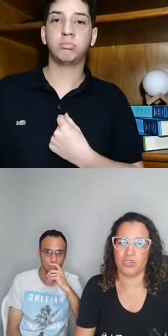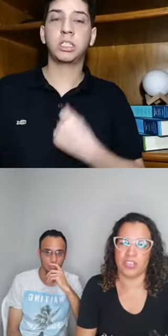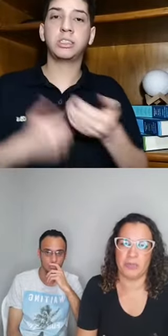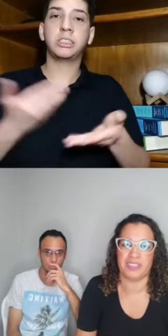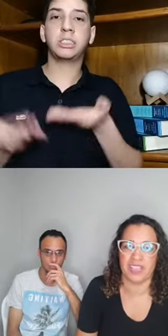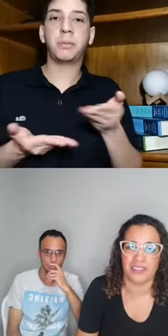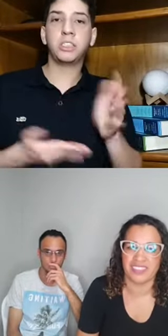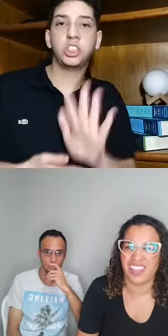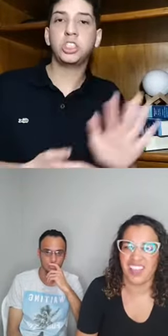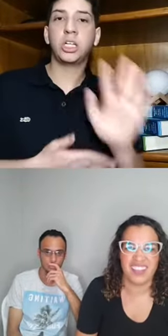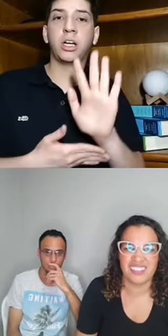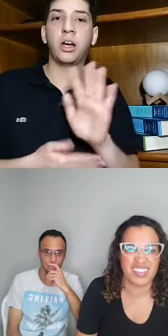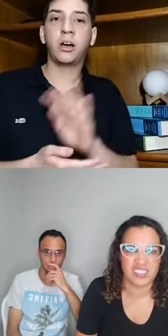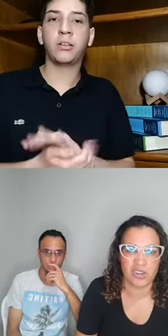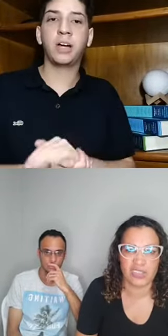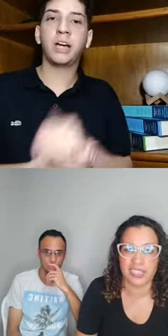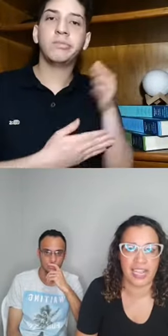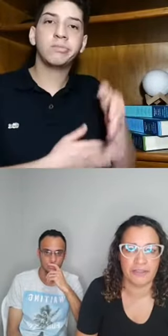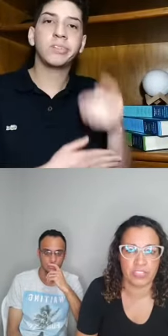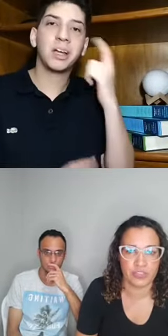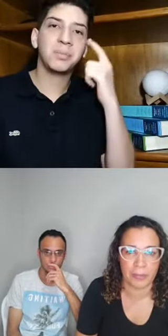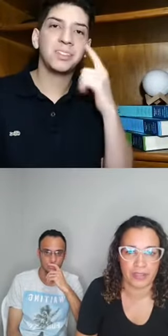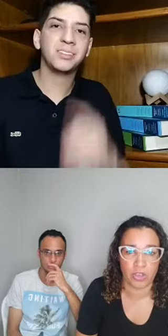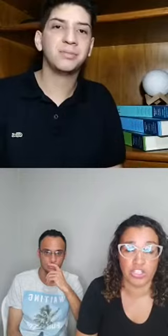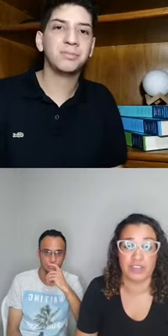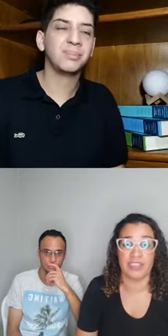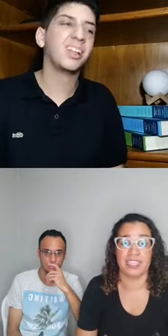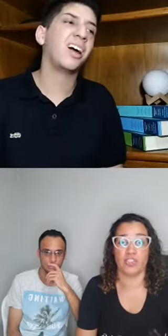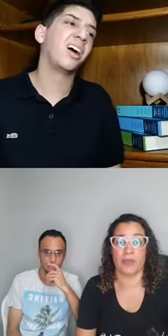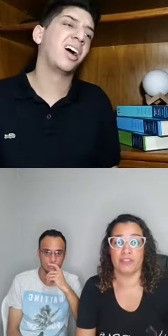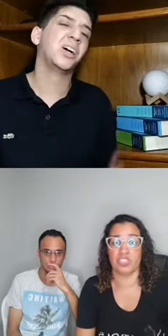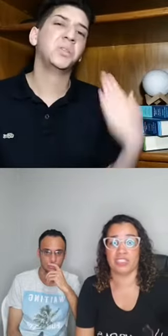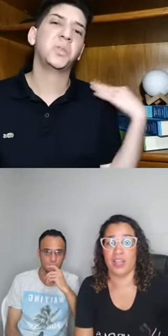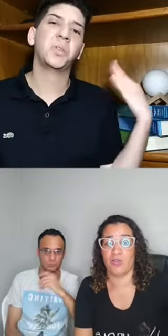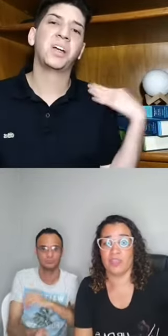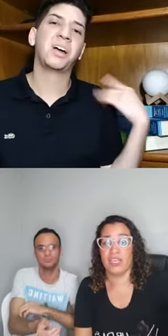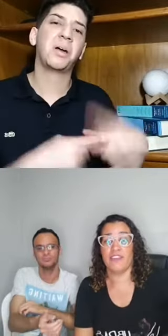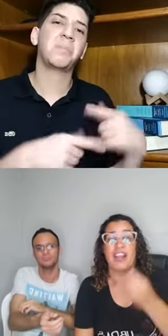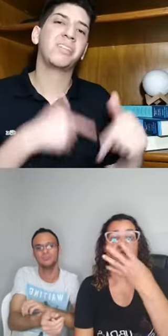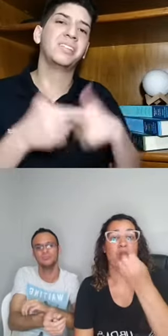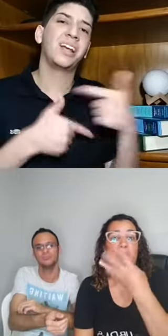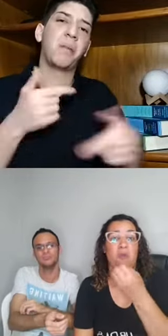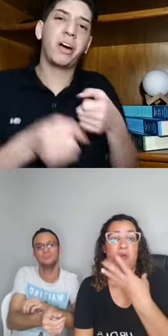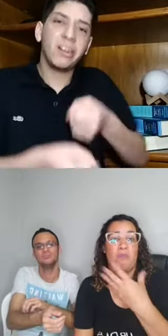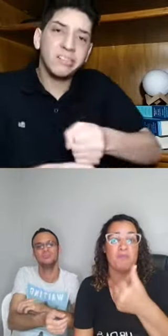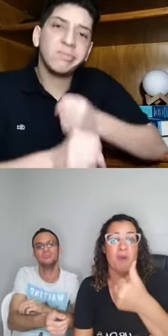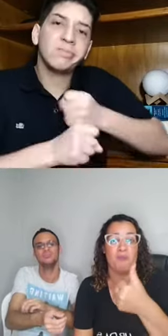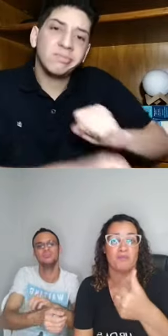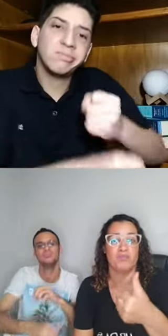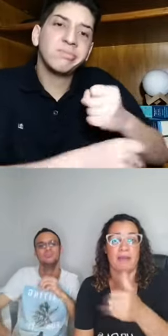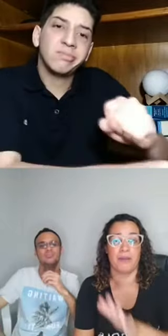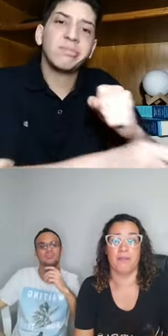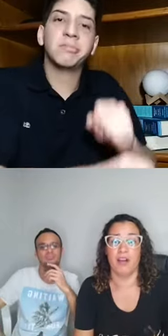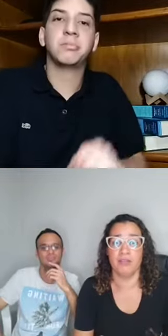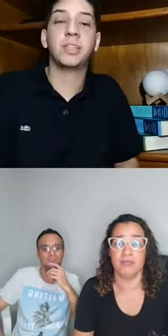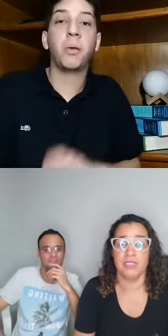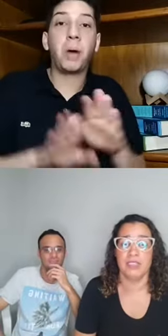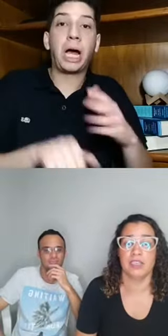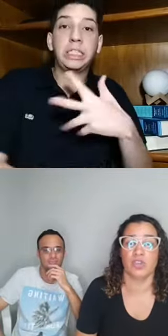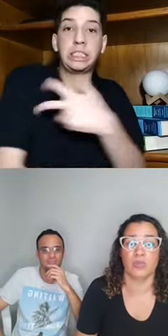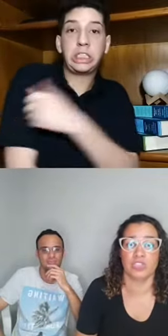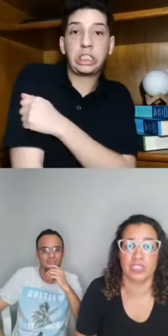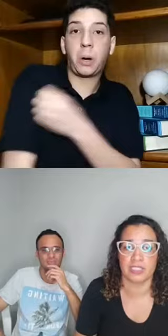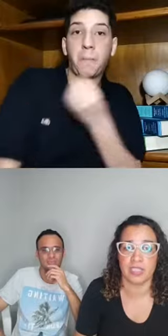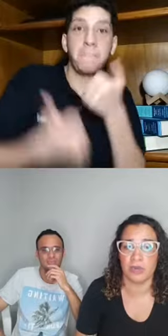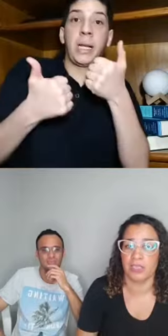costas, simplesmente pensava, dor nas costas, acaba o anti-inflamatório, tinha vezes que tomava injeção e falava, bom, tava bom,